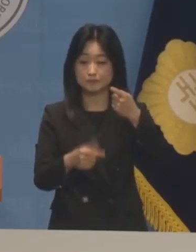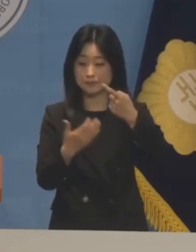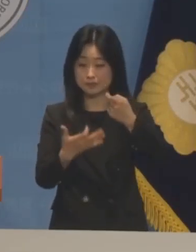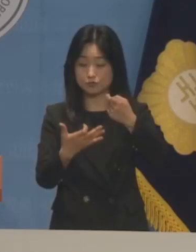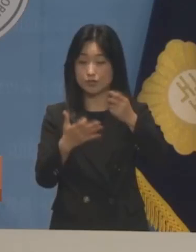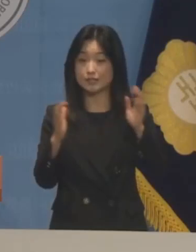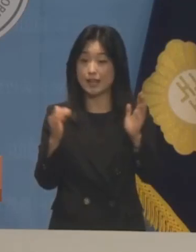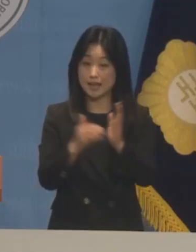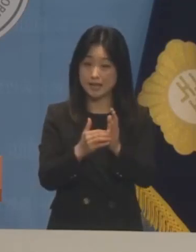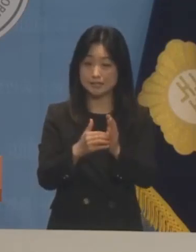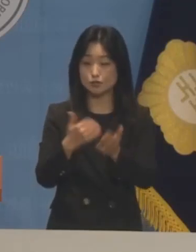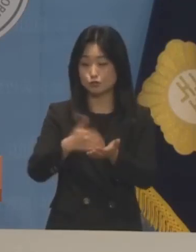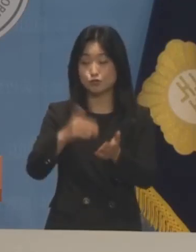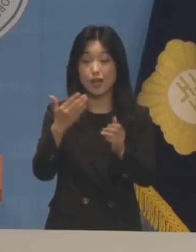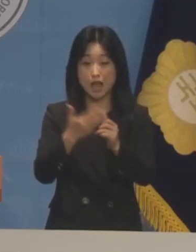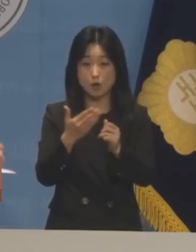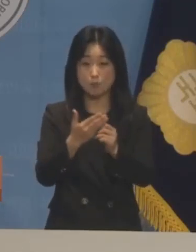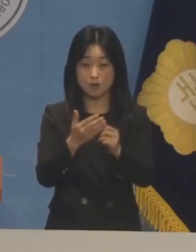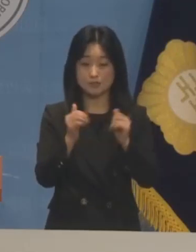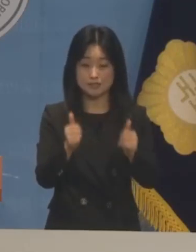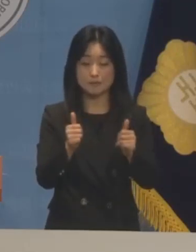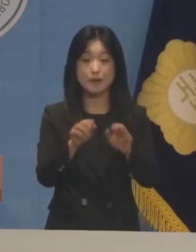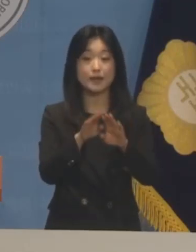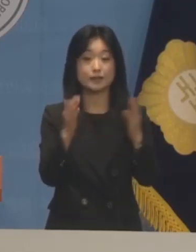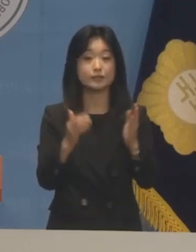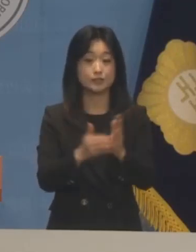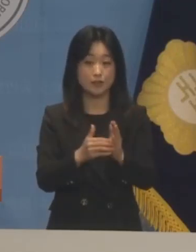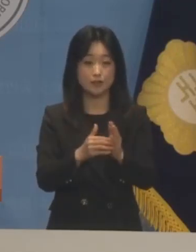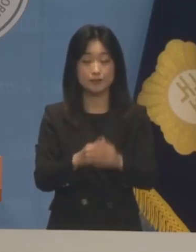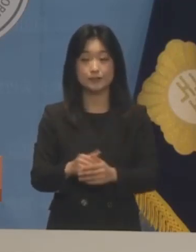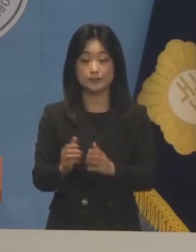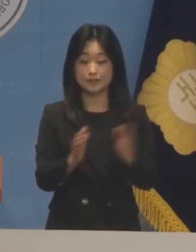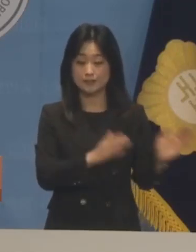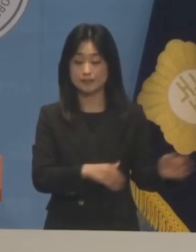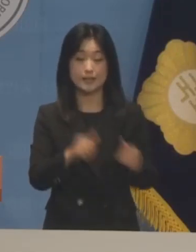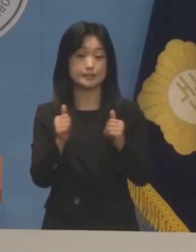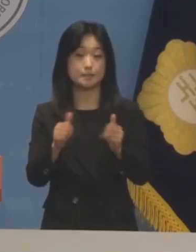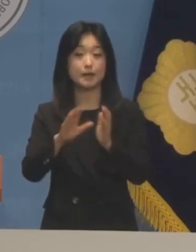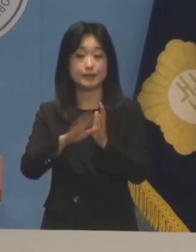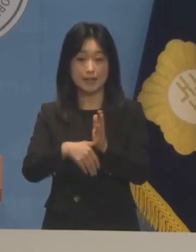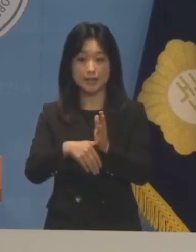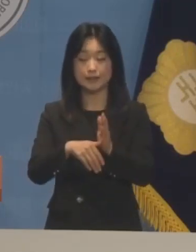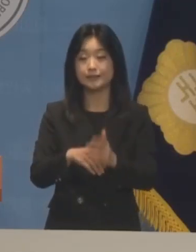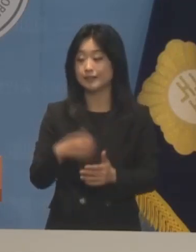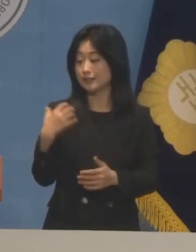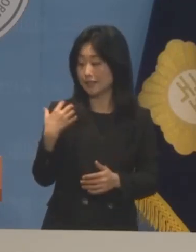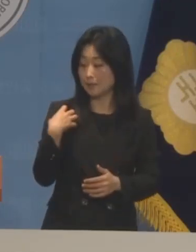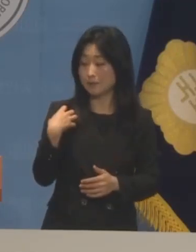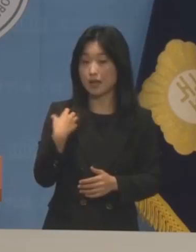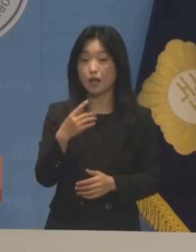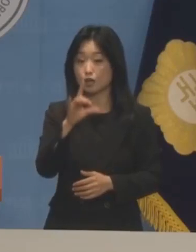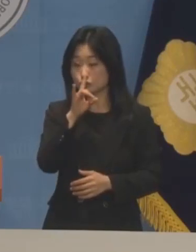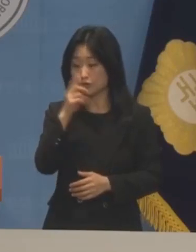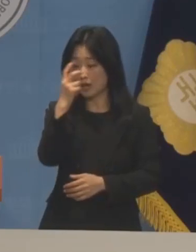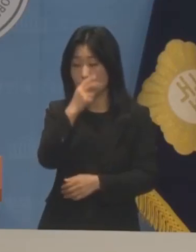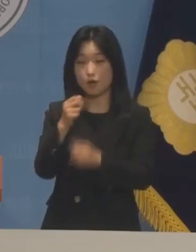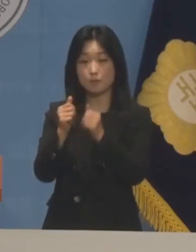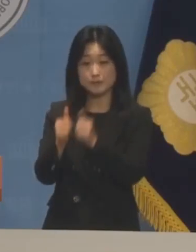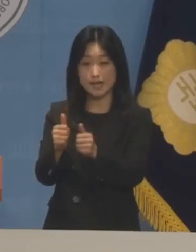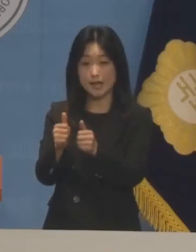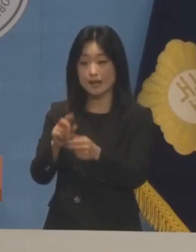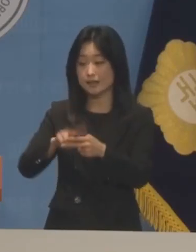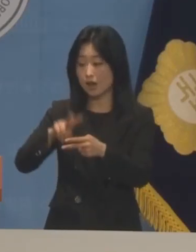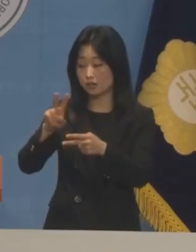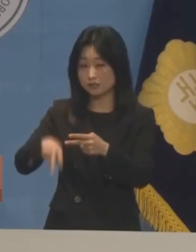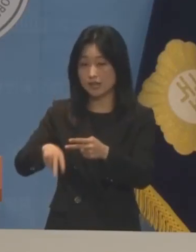19일까지 9차례 공판이 열렸습니다. 이 사건 재판 과정에서 이 사건을 담당하는 서울중앙지법